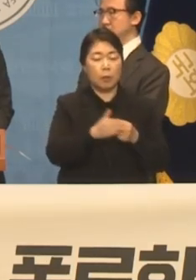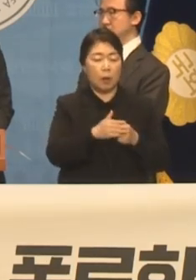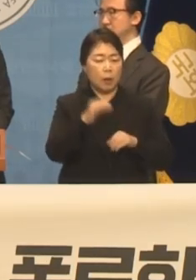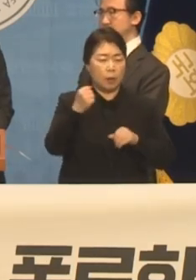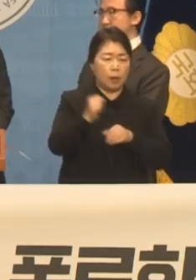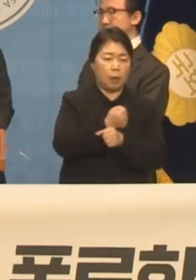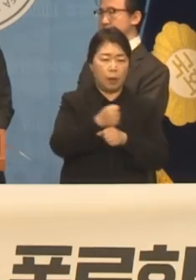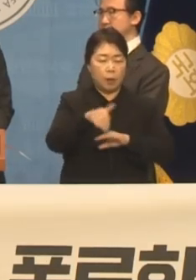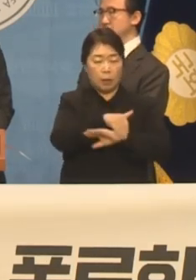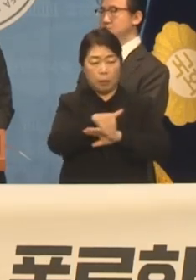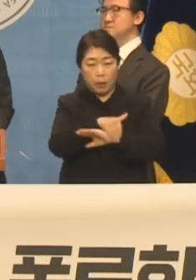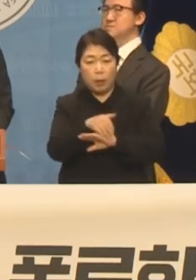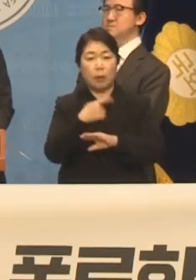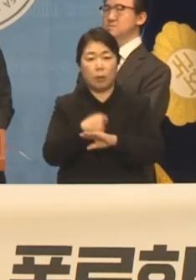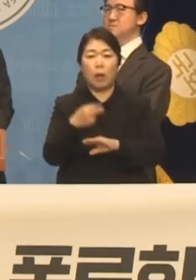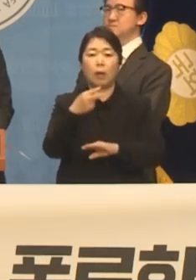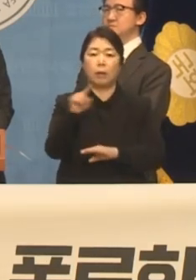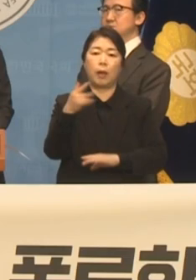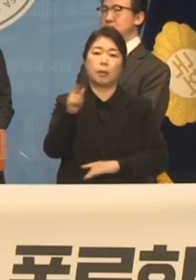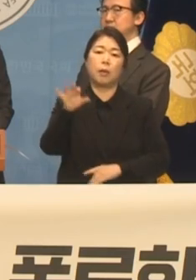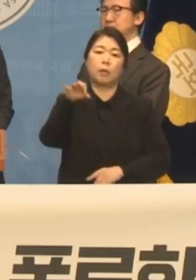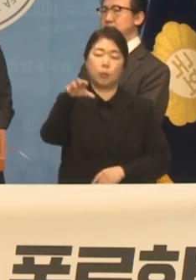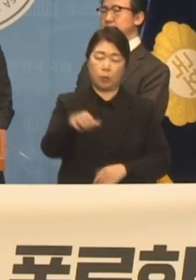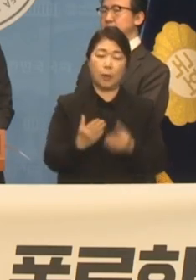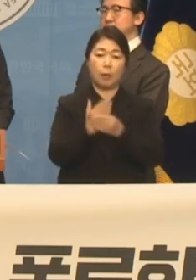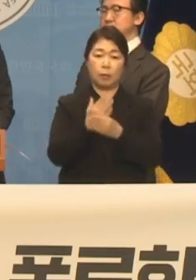사건입니다 그전에 사업자였던